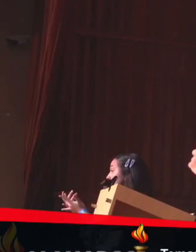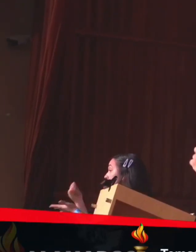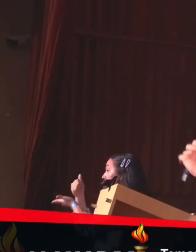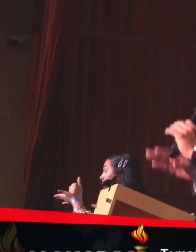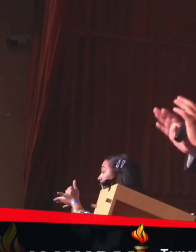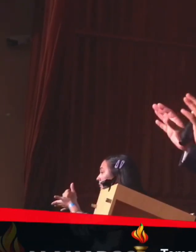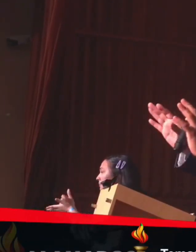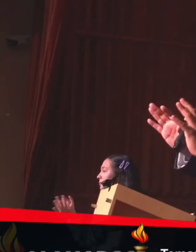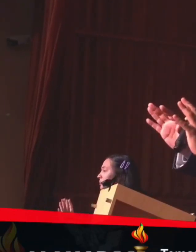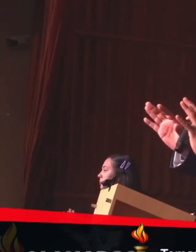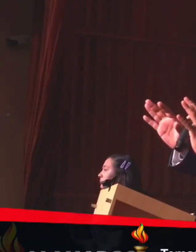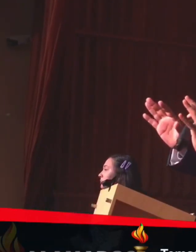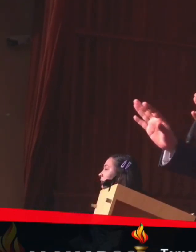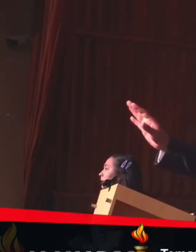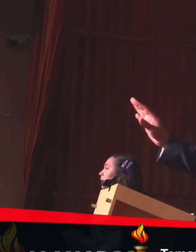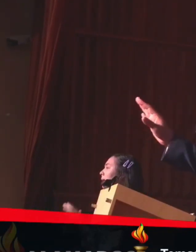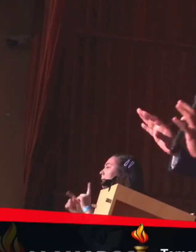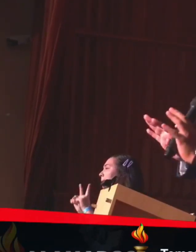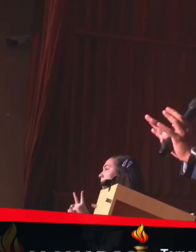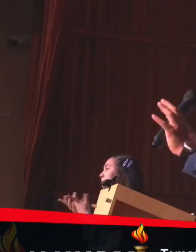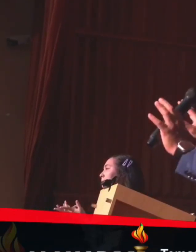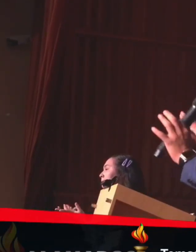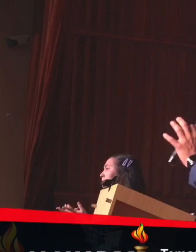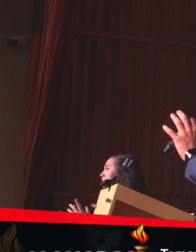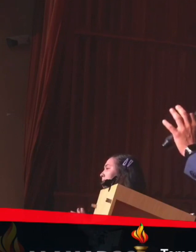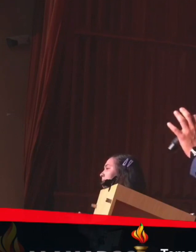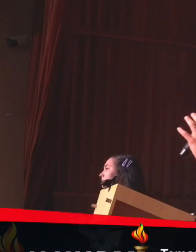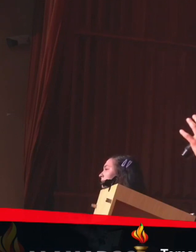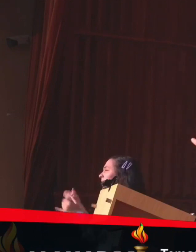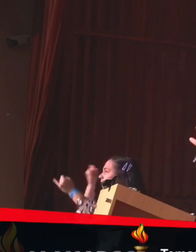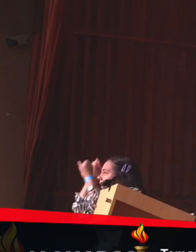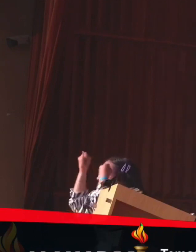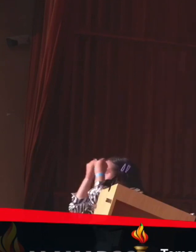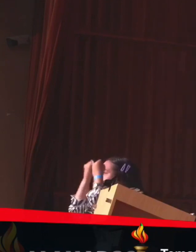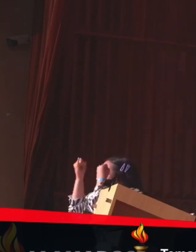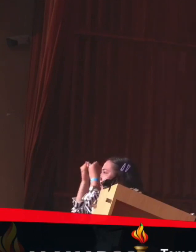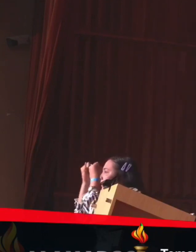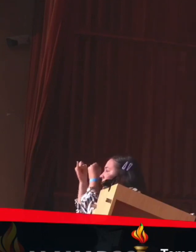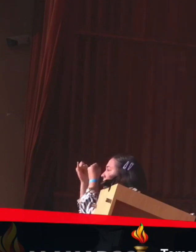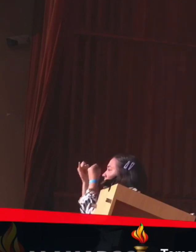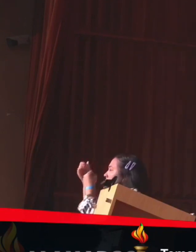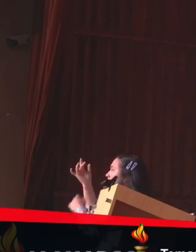Pero hay que destrozar algunos conceptos relativos que se nos están colando por ahí.